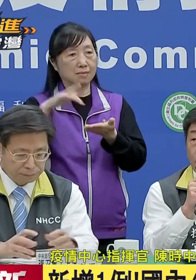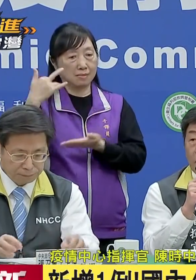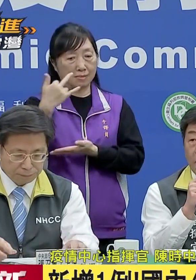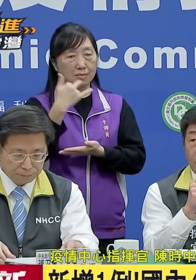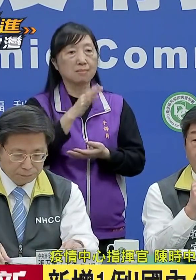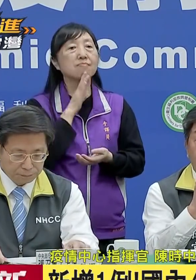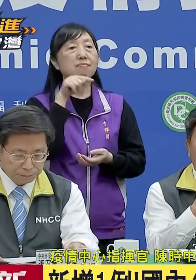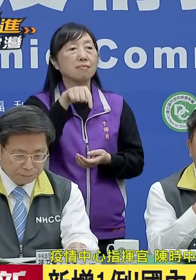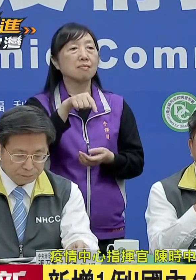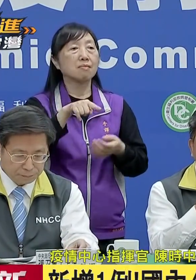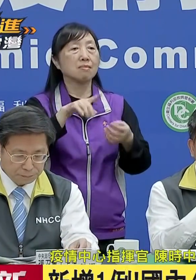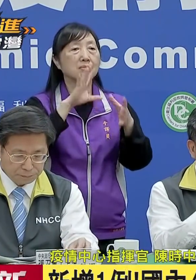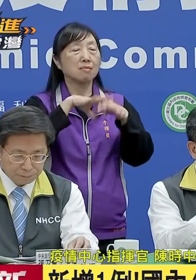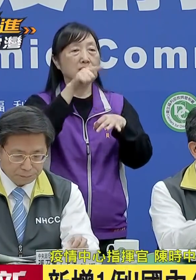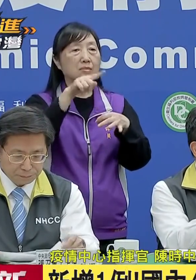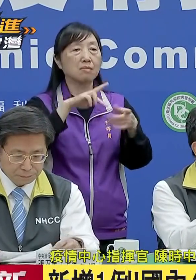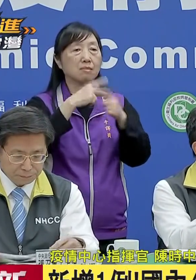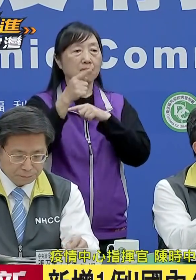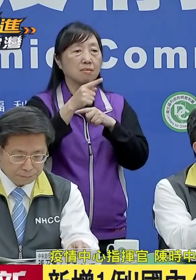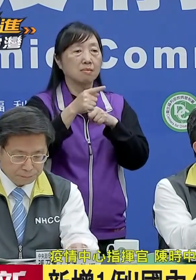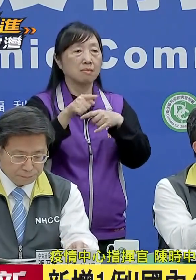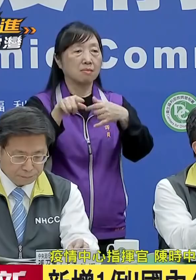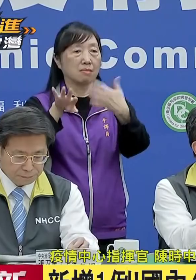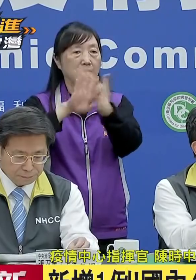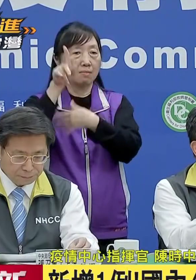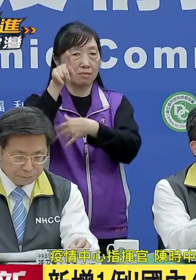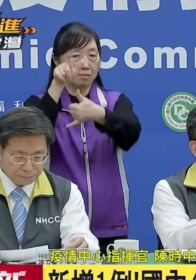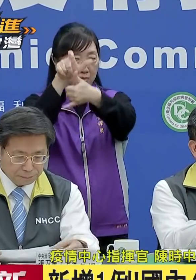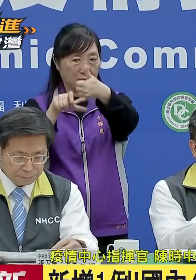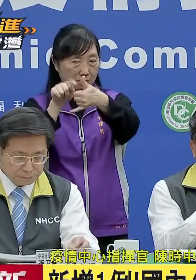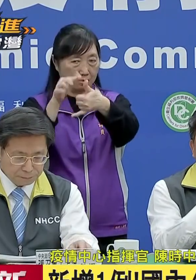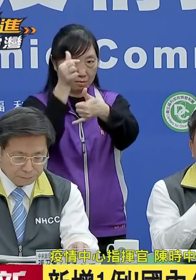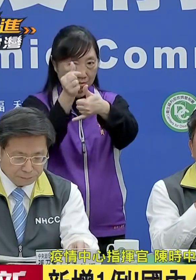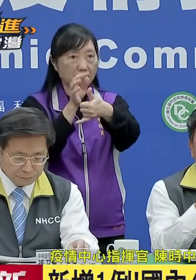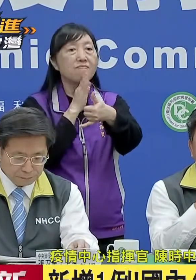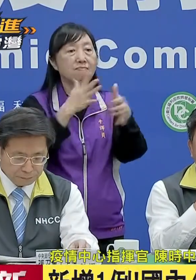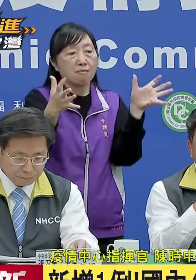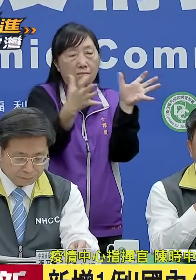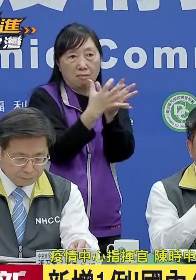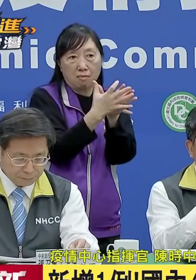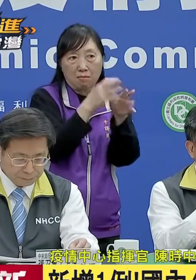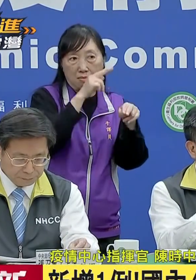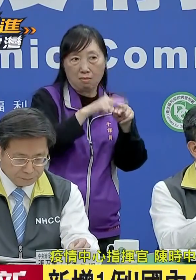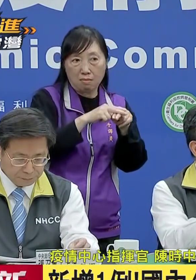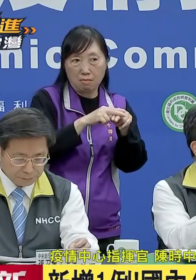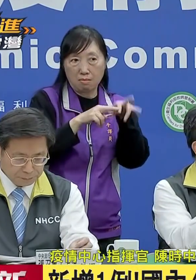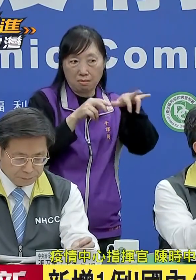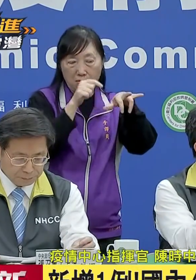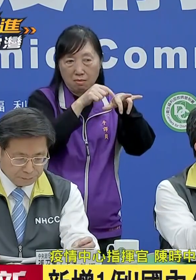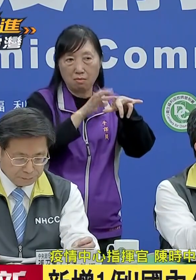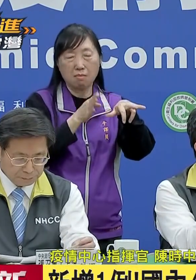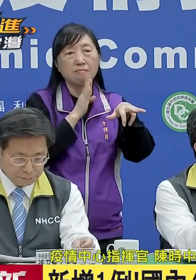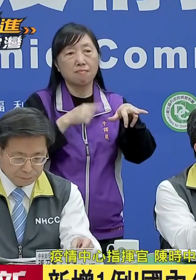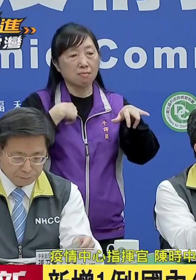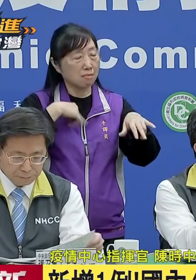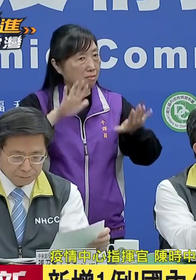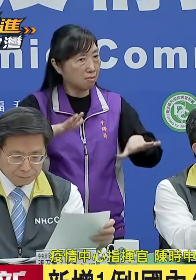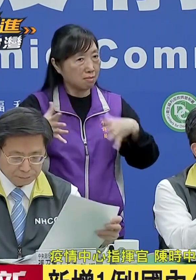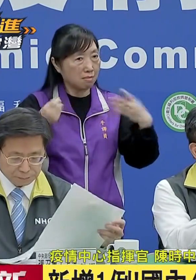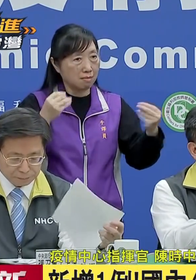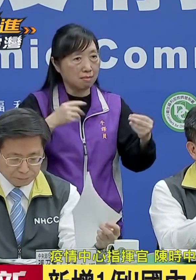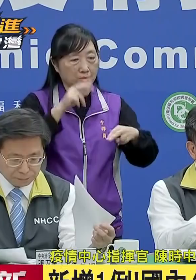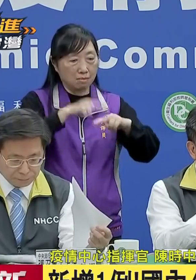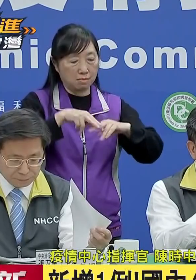为他们是属于跟确诊案例的接触者，好，虽然我们现在还不明白，没有很清楚说他们坐的位置的相关